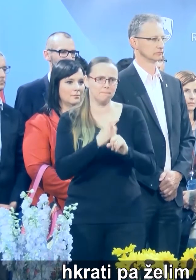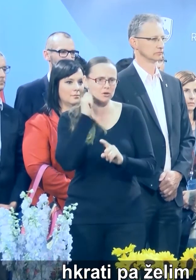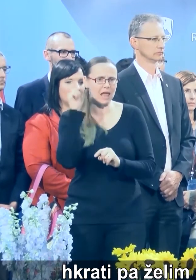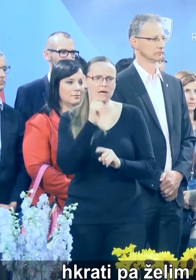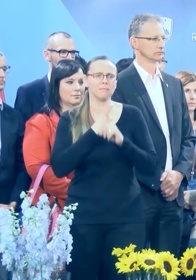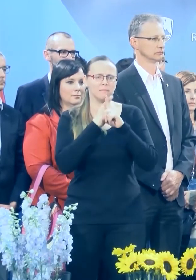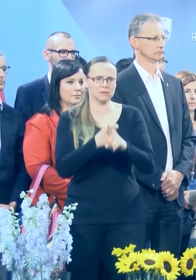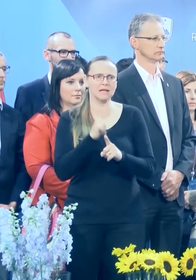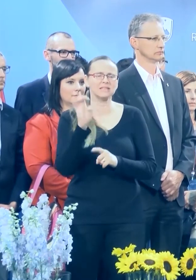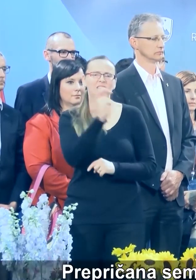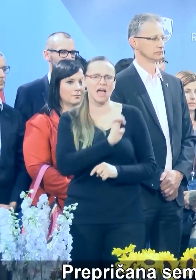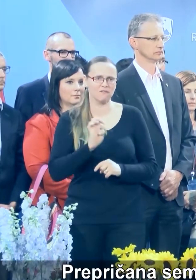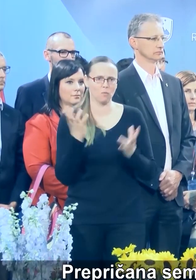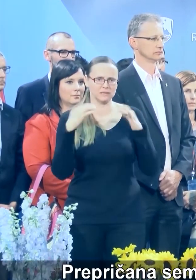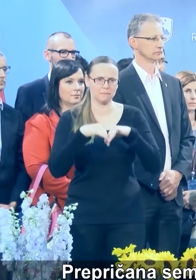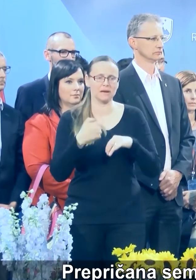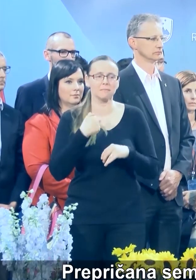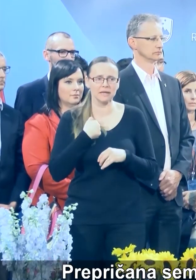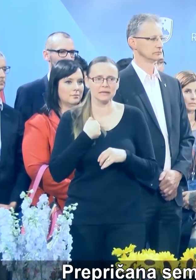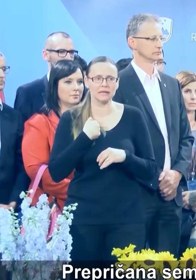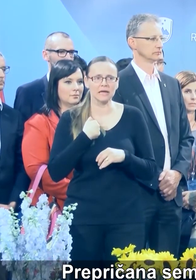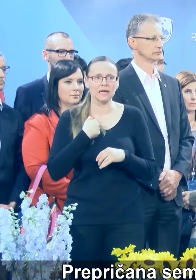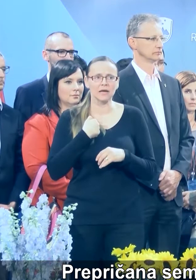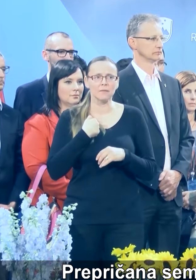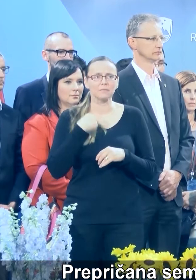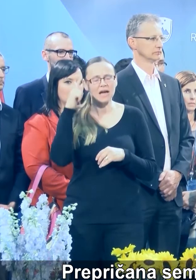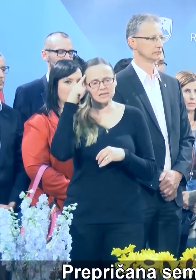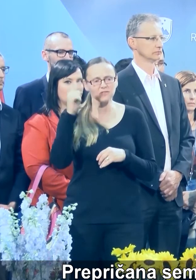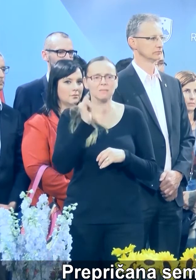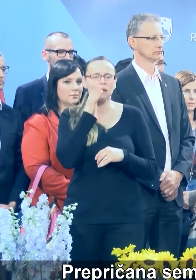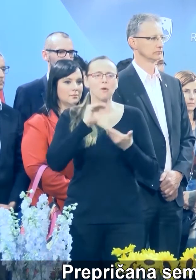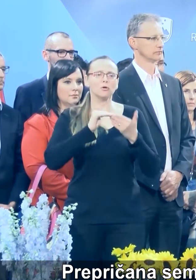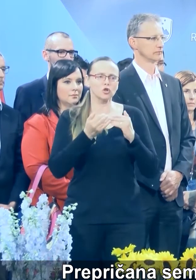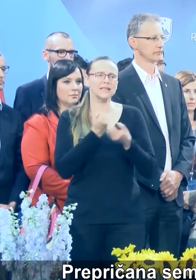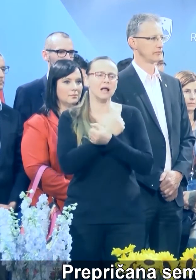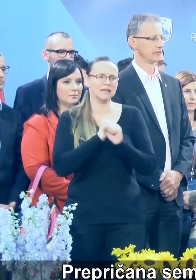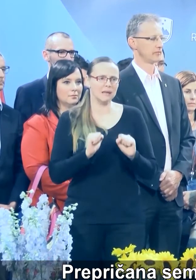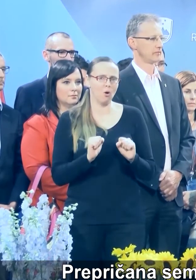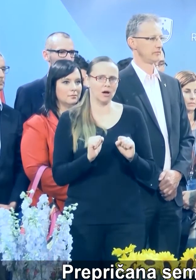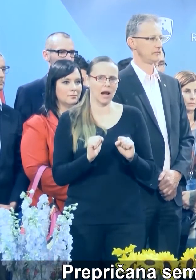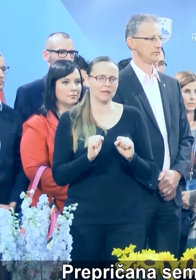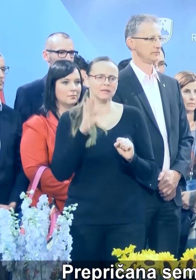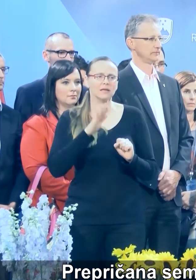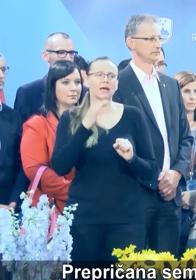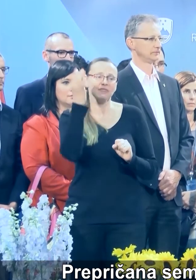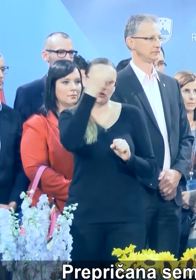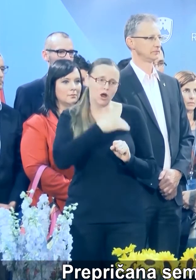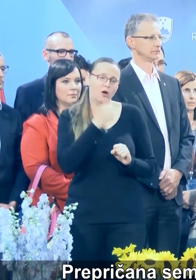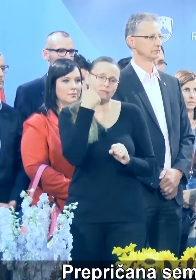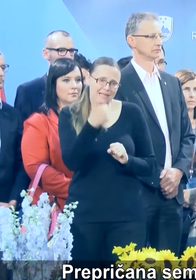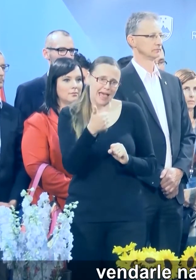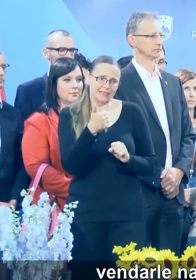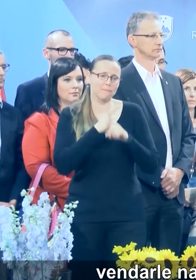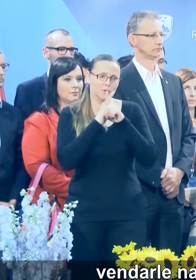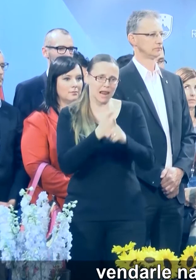poslancem Evropski parlament. Jaz sem prepričana, da bomo socialni demokrati, na žalost z enim poslanskim